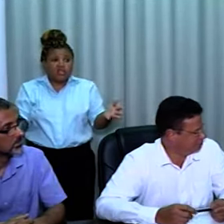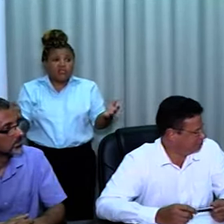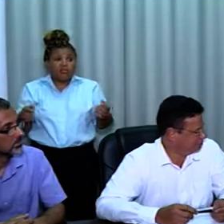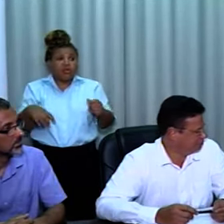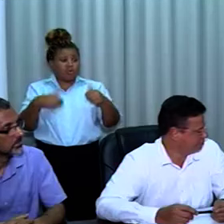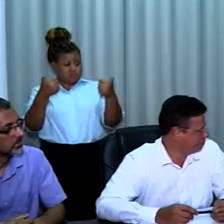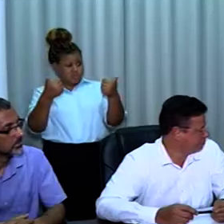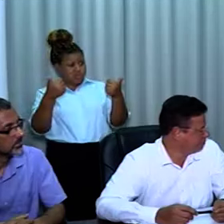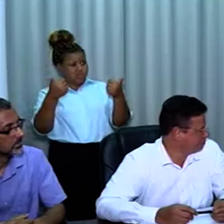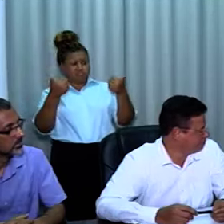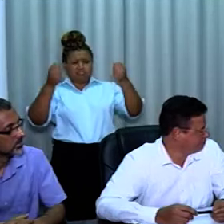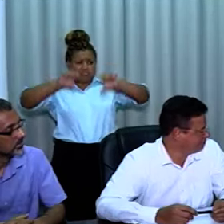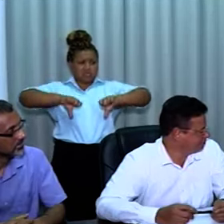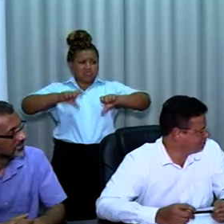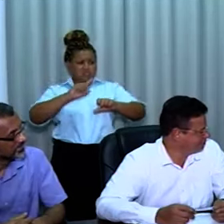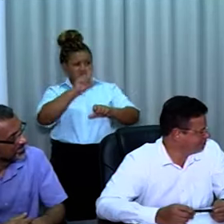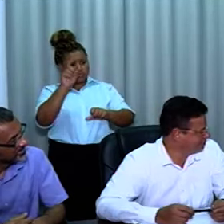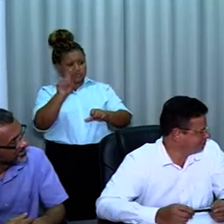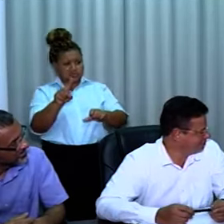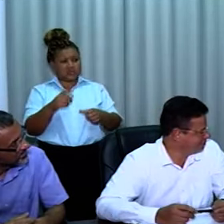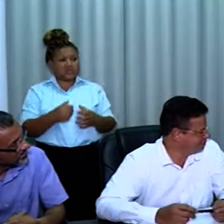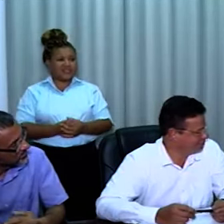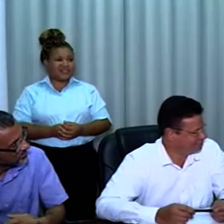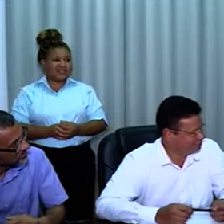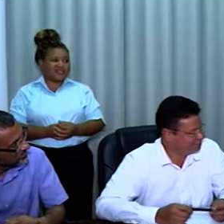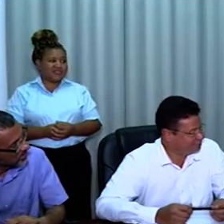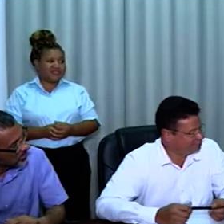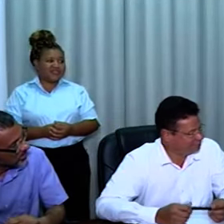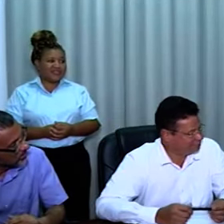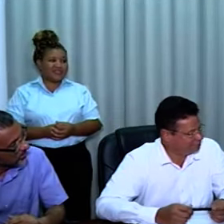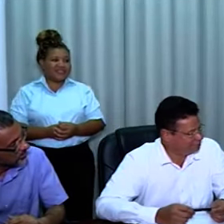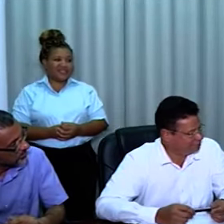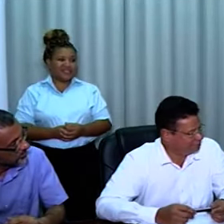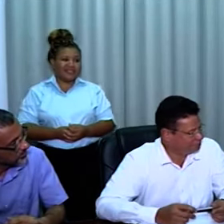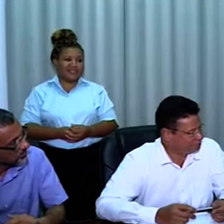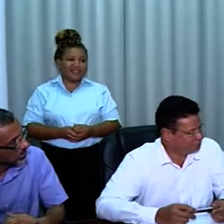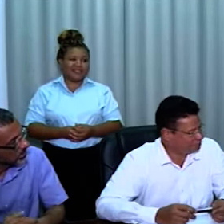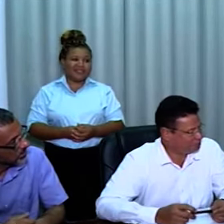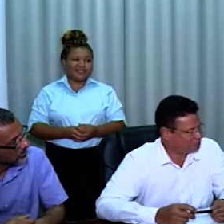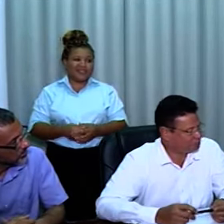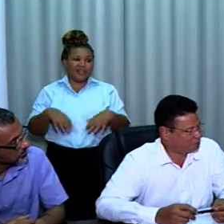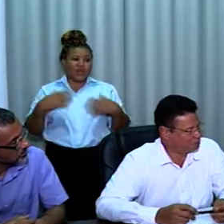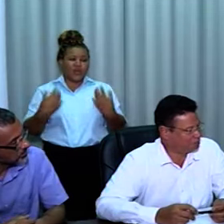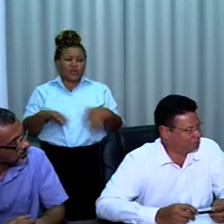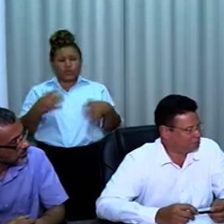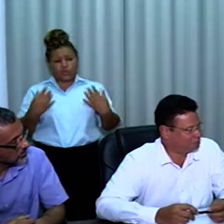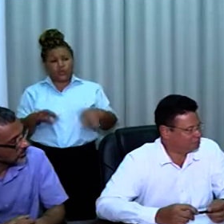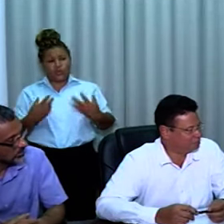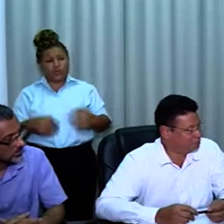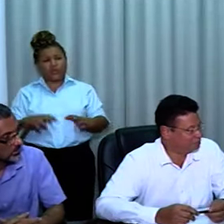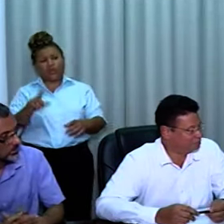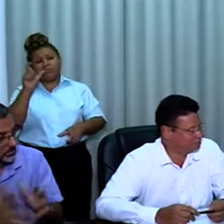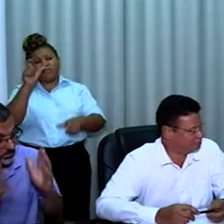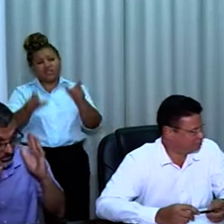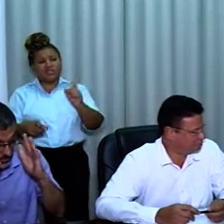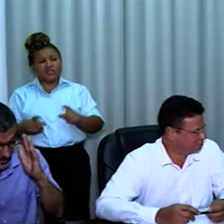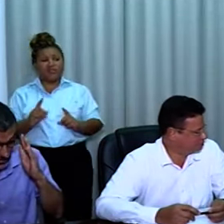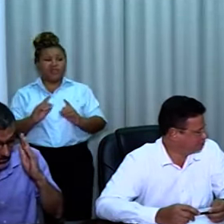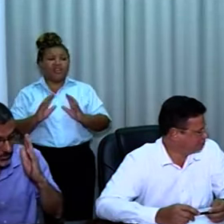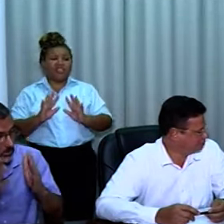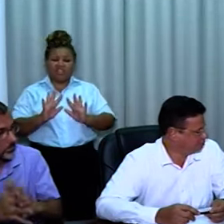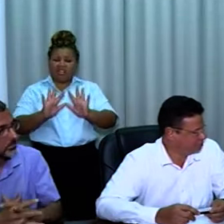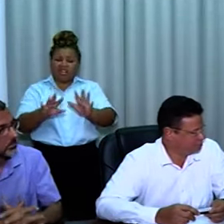Qui on a pu dire? Je demande docteur, c'est une question. Mais seulement, comme je dis, c'est ça, il y a un petit peu en dehors de contrôle, mais seulement, OK. Là, nous avons dit que nous avons dit. Il n'y a pas la